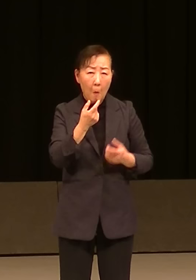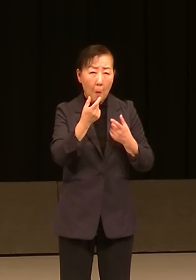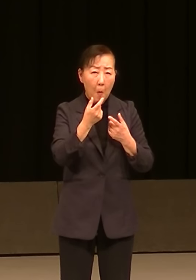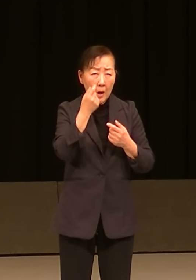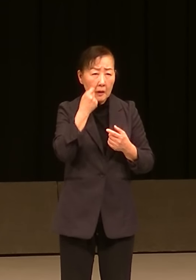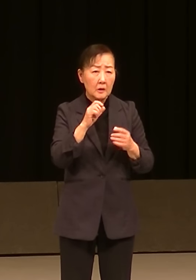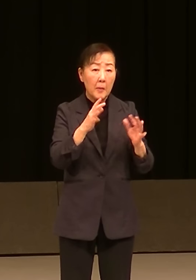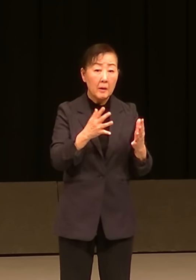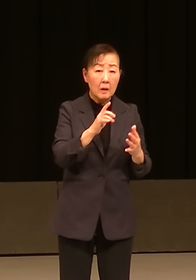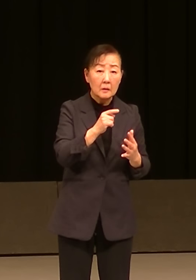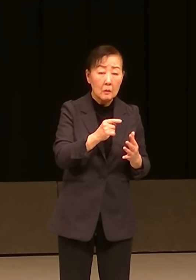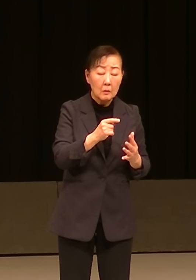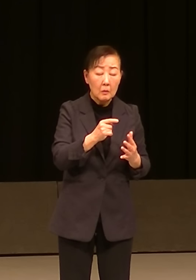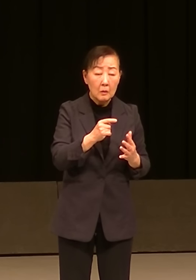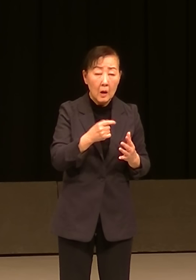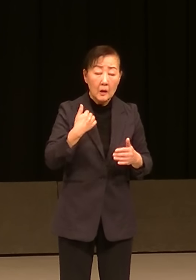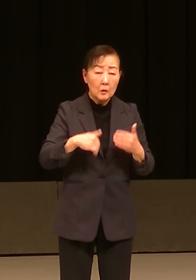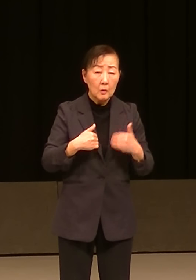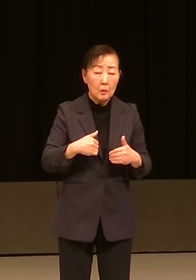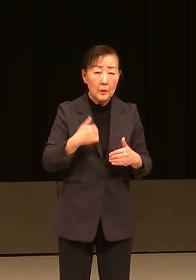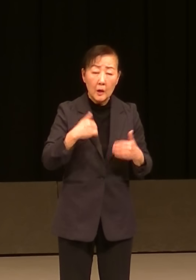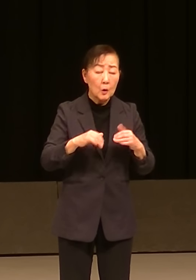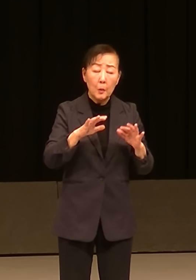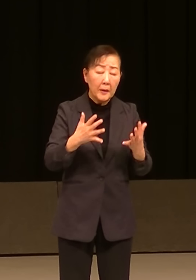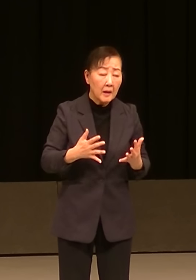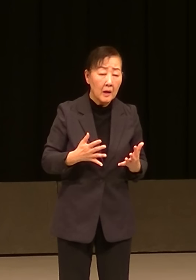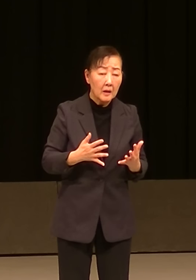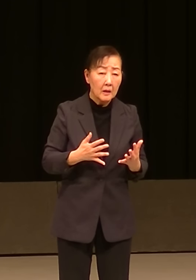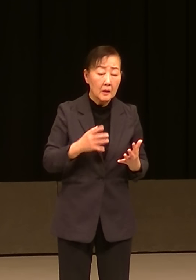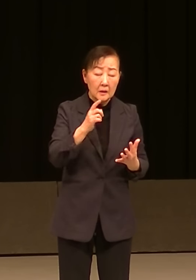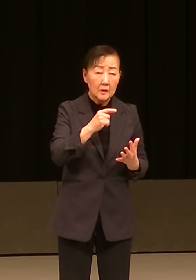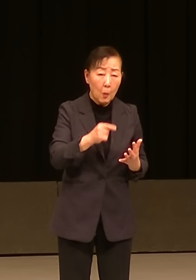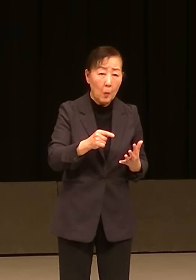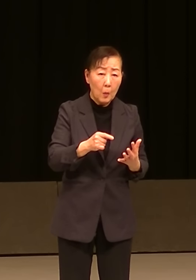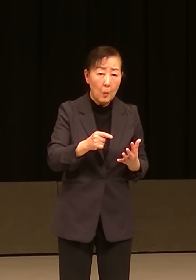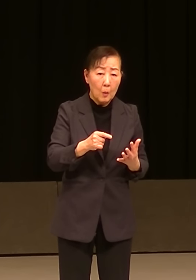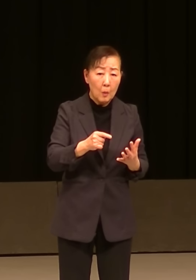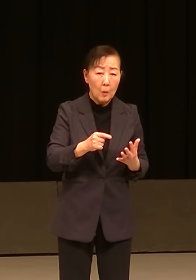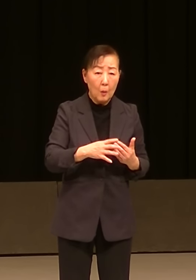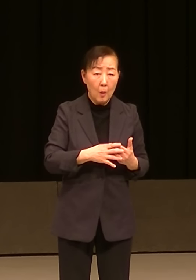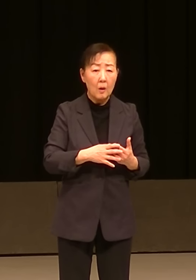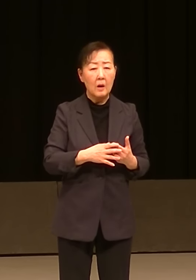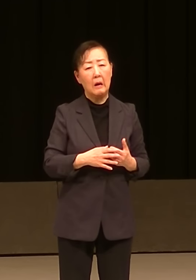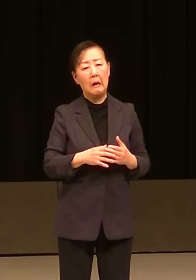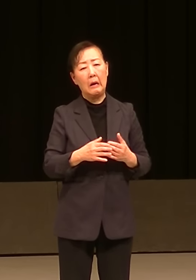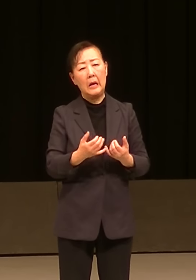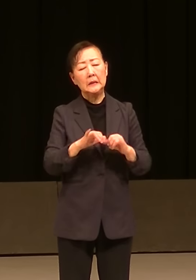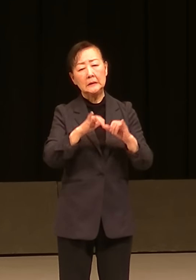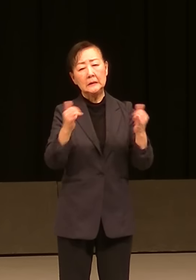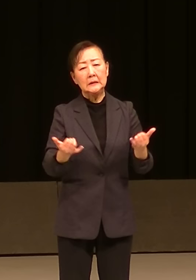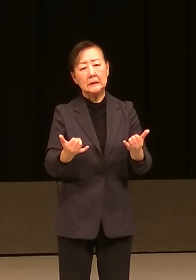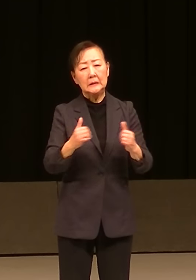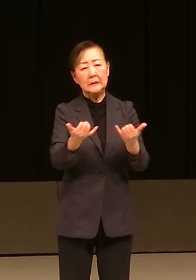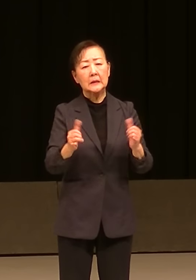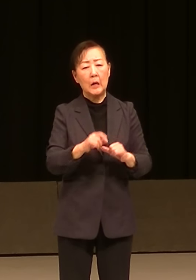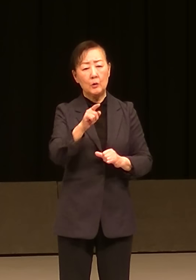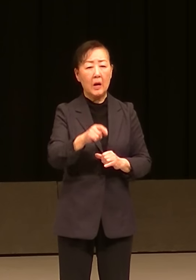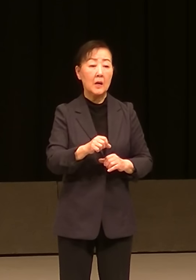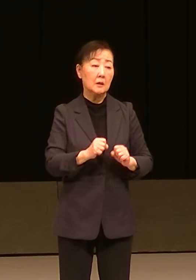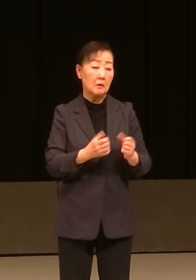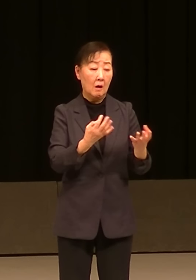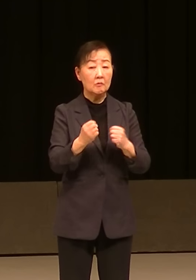人と、人の喜びを喜べない人々が結構世の中にいるではないかというふうに、